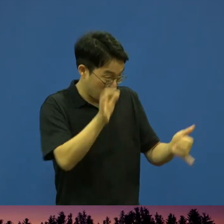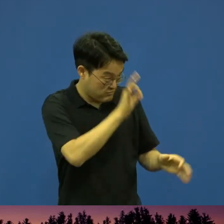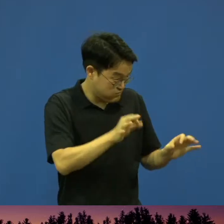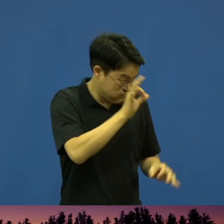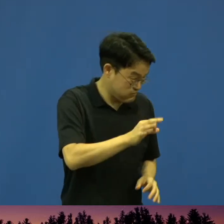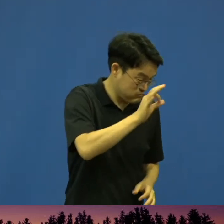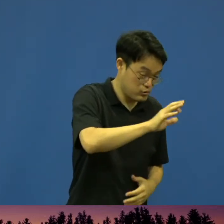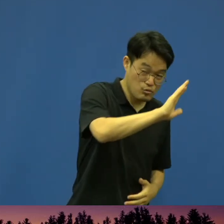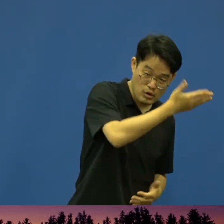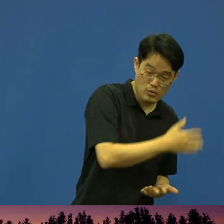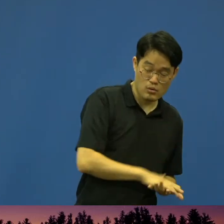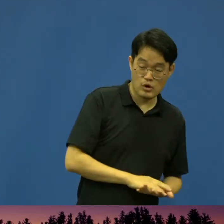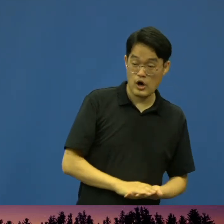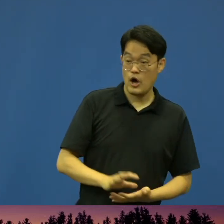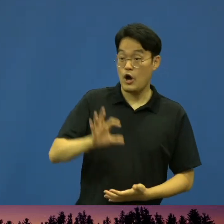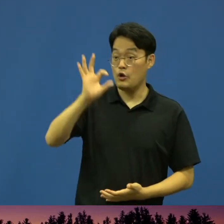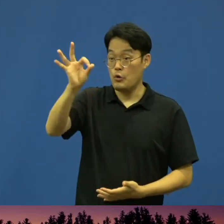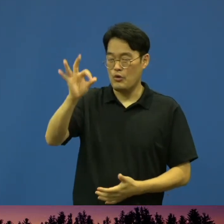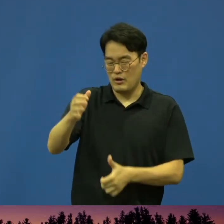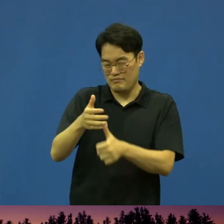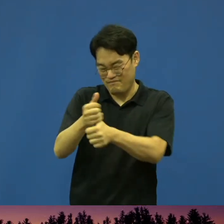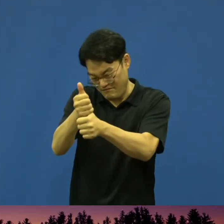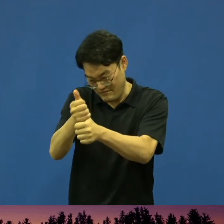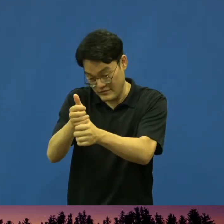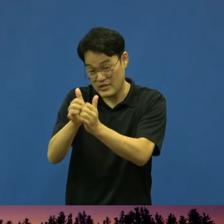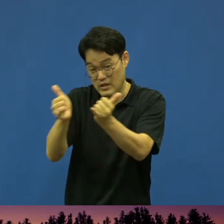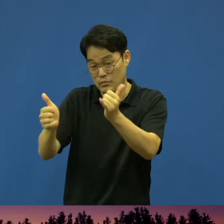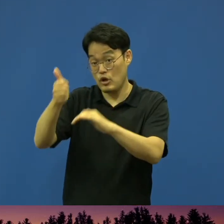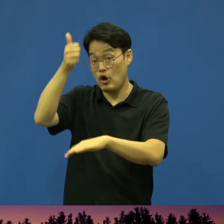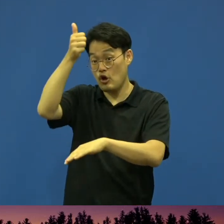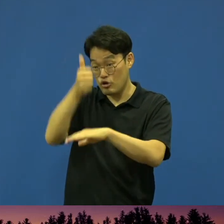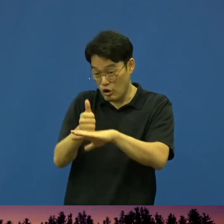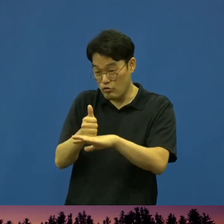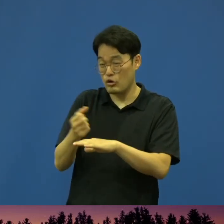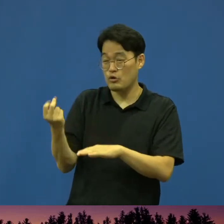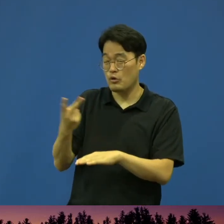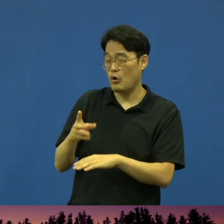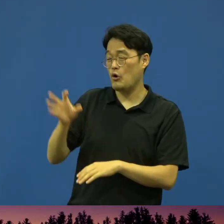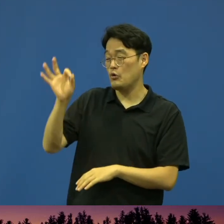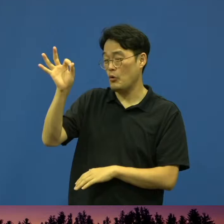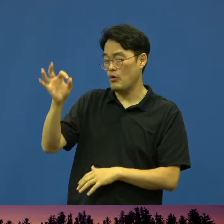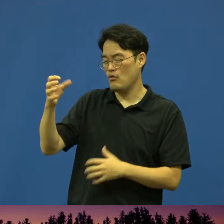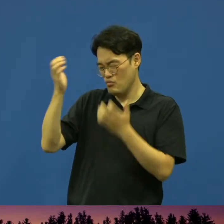살았던 사람은 위기 앞에서 권력자를 찾아서 가게 되는 거죠.